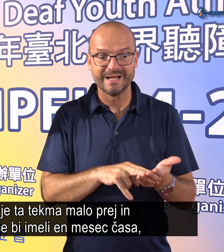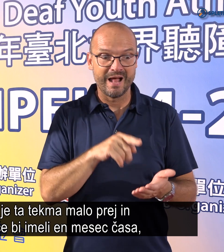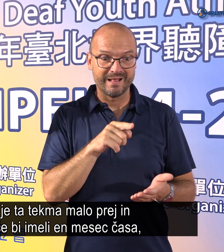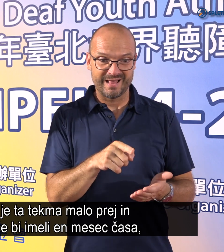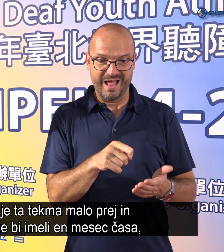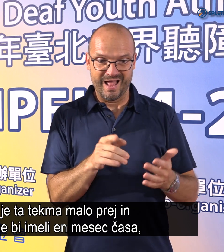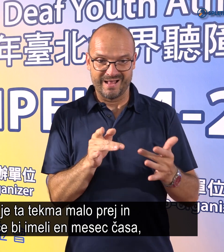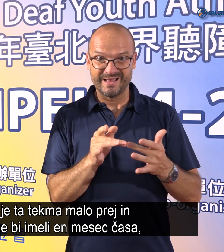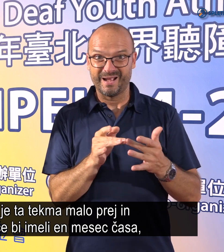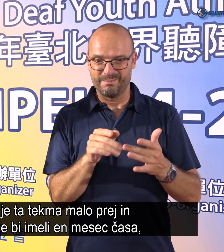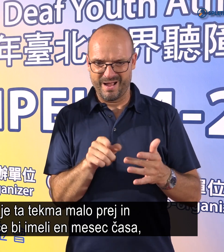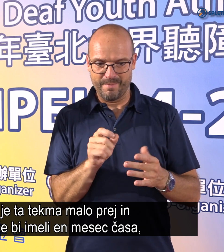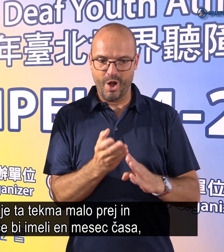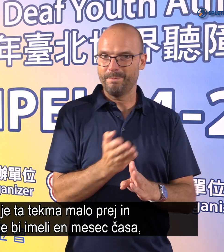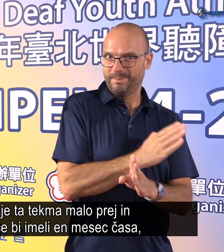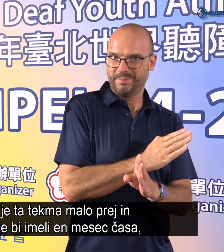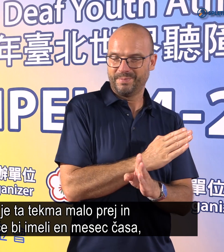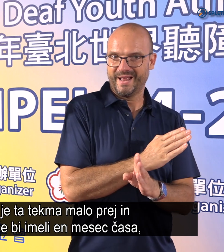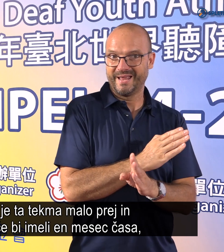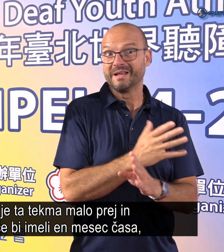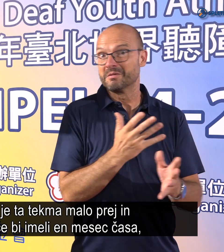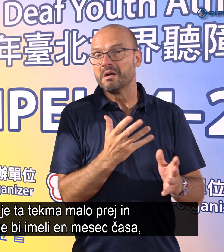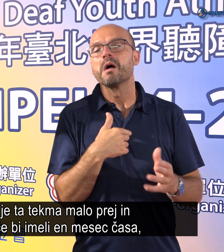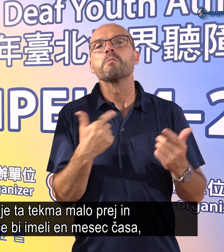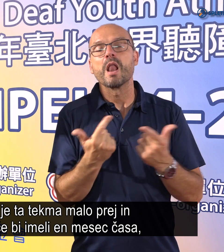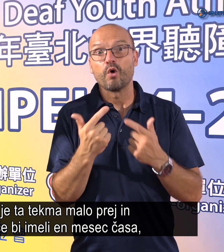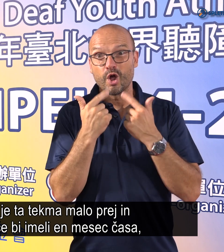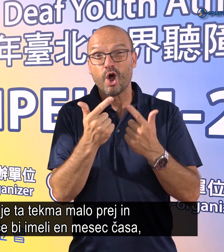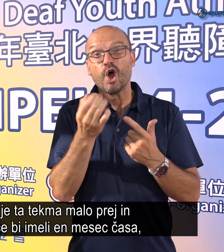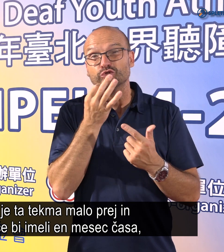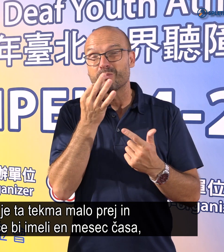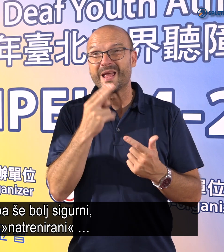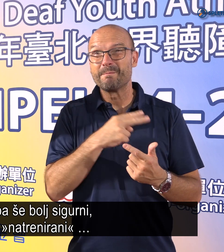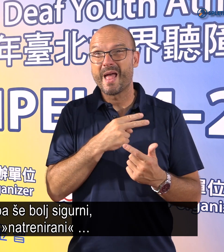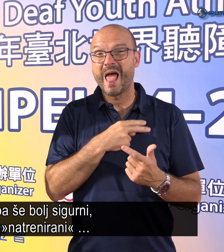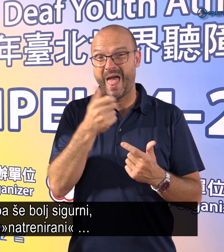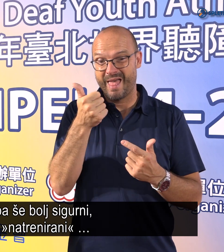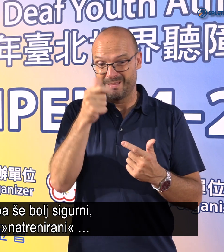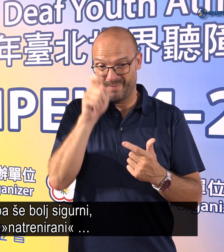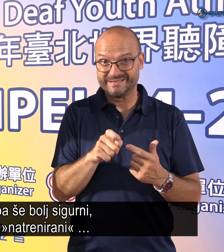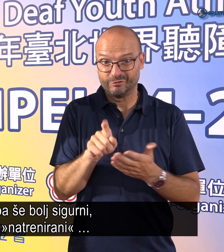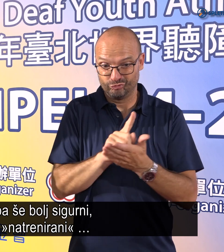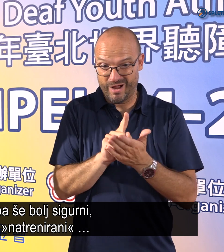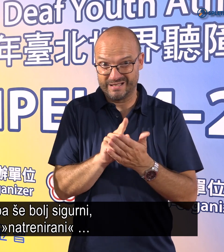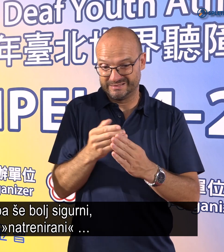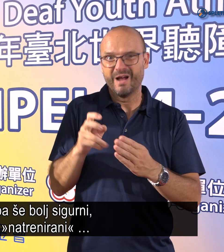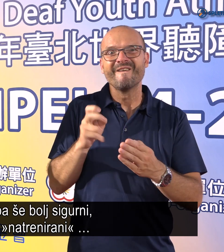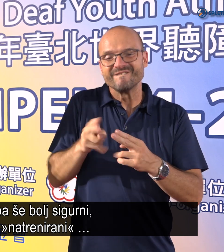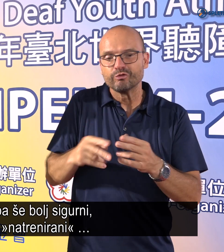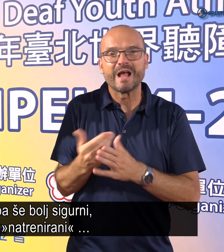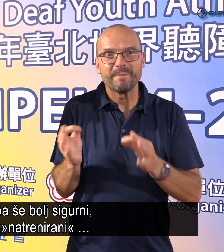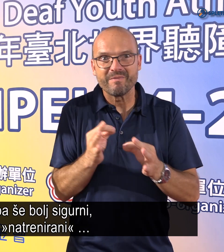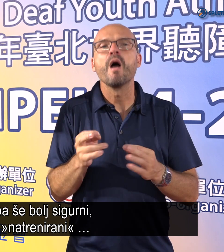prej in da skoraj bi rekla, če bi imele 1 mesec časa, bi bile pa še bolj sigurne, pa še